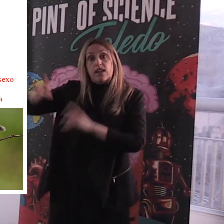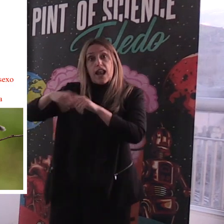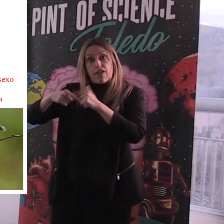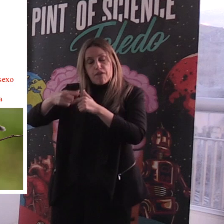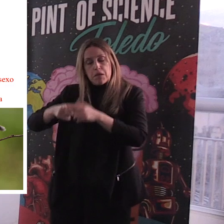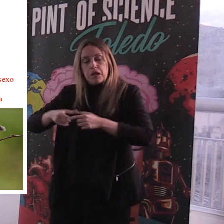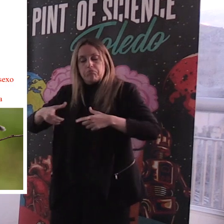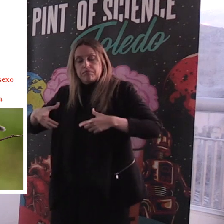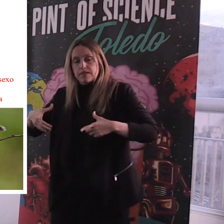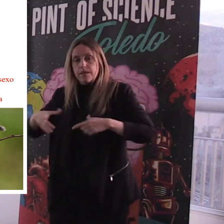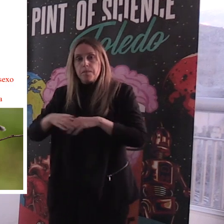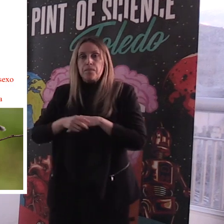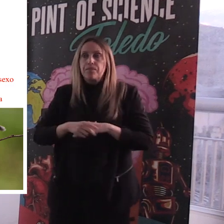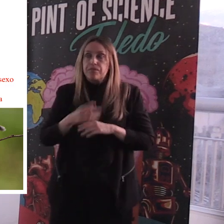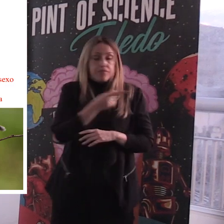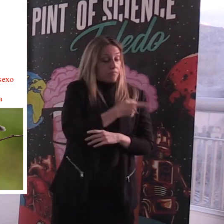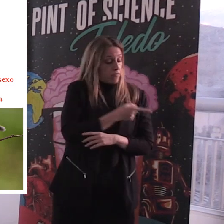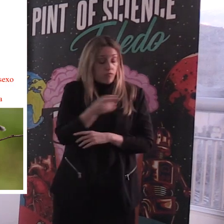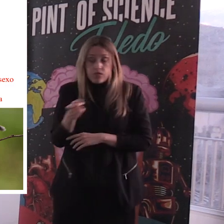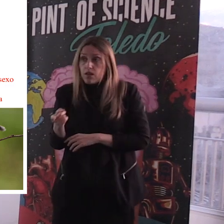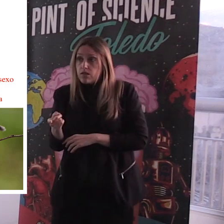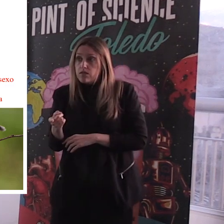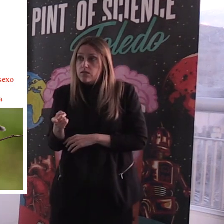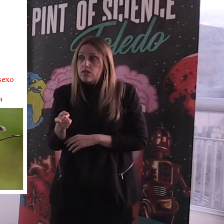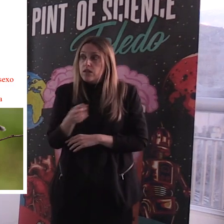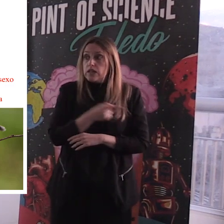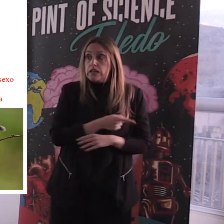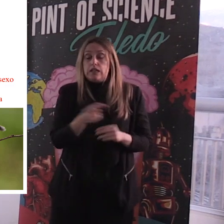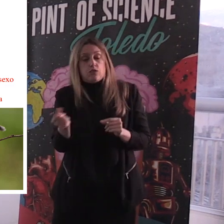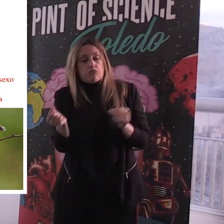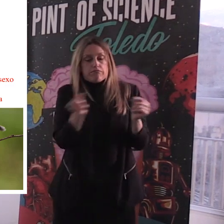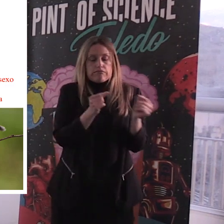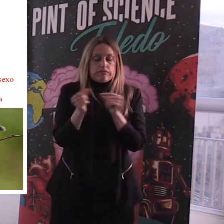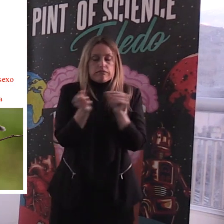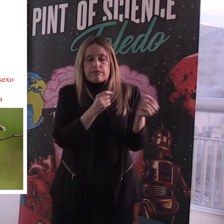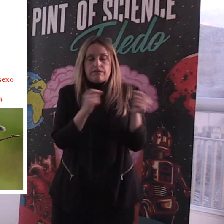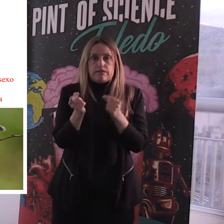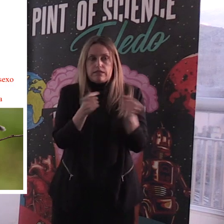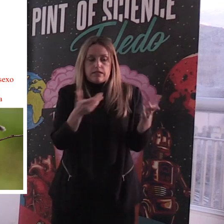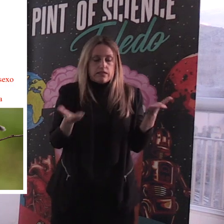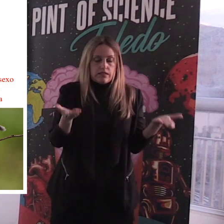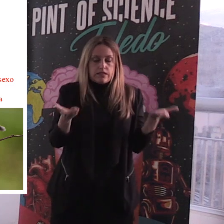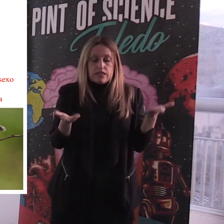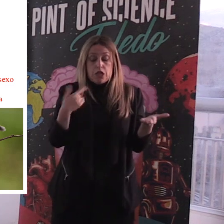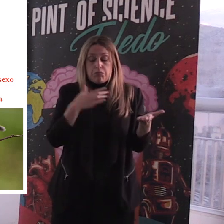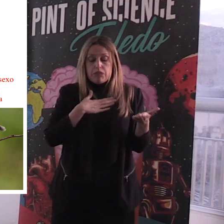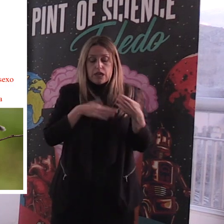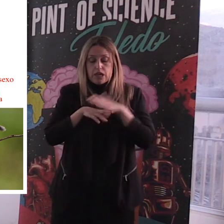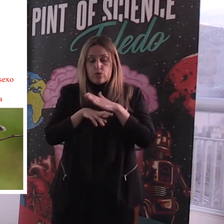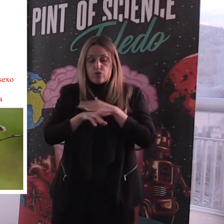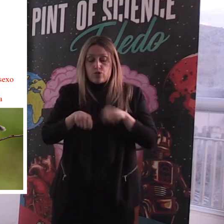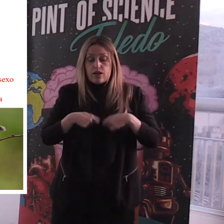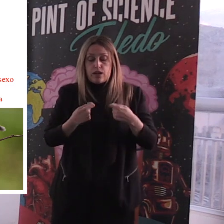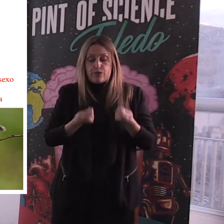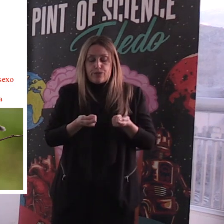el uno o el otro. Es un conflicto donde inviertes tus recursos